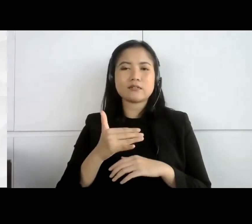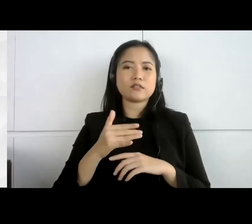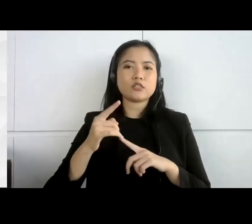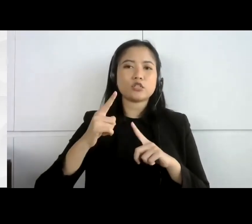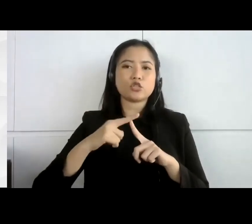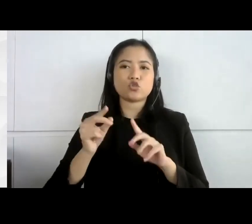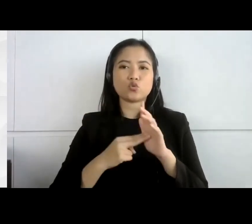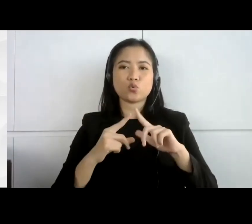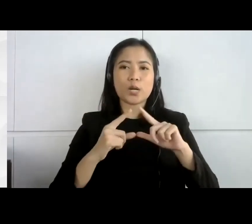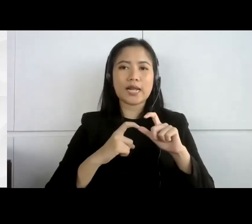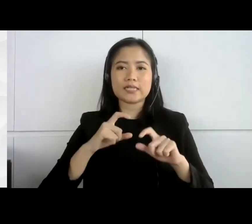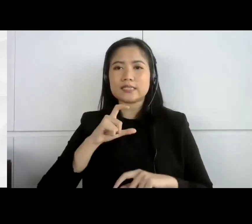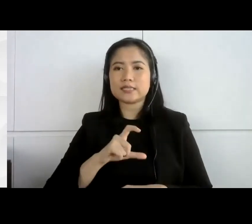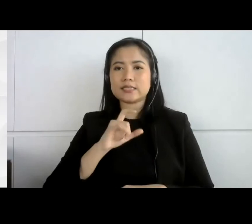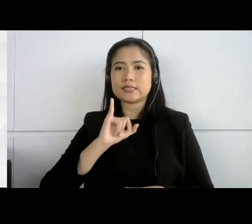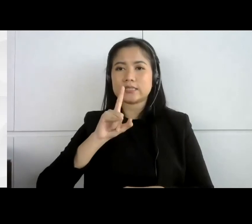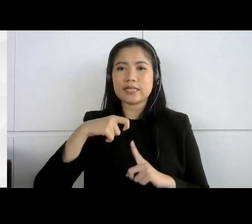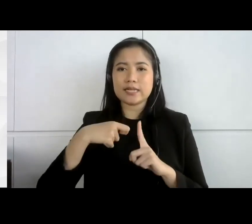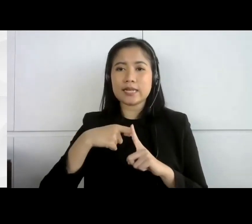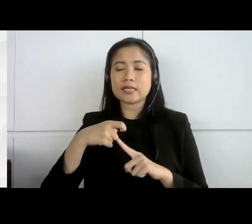Cilik bersama Bapak Ibu di daerah,